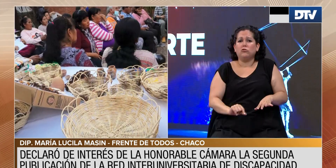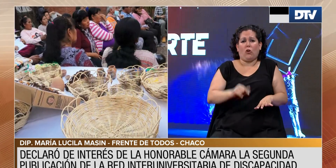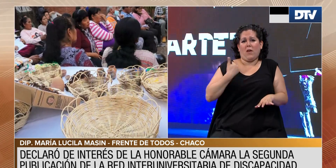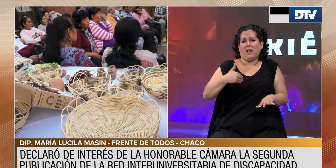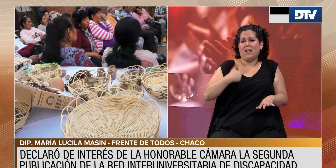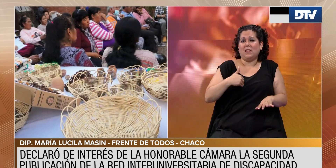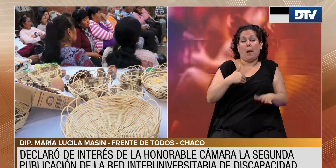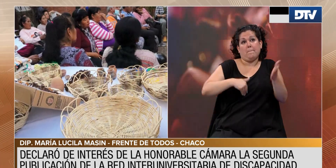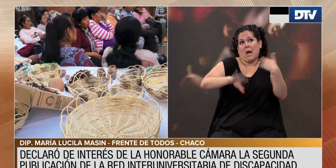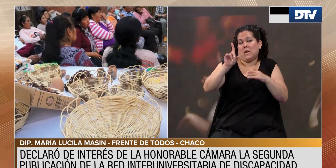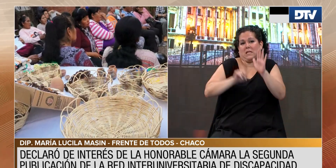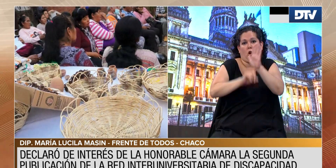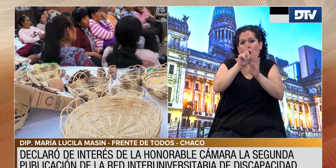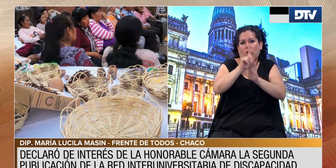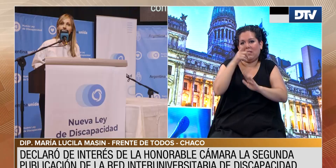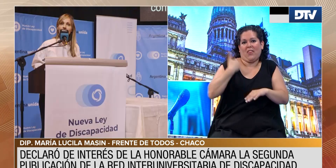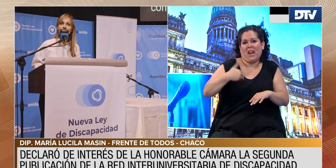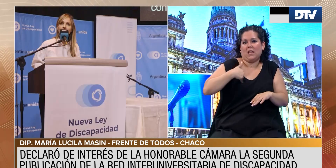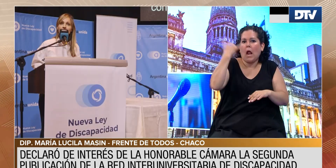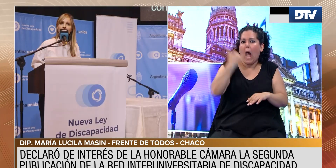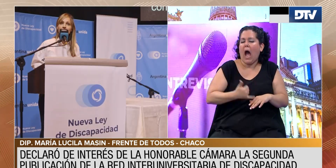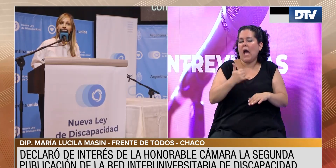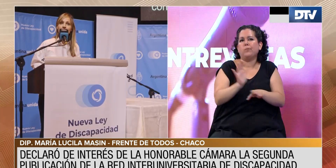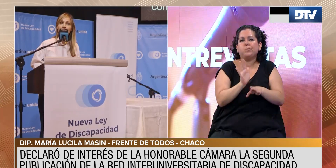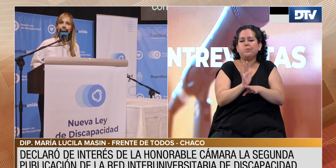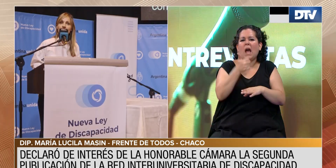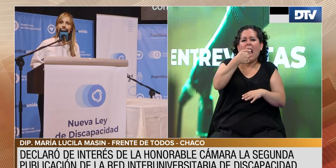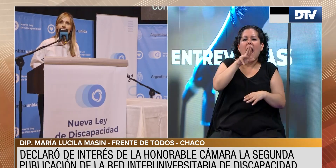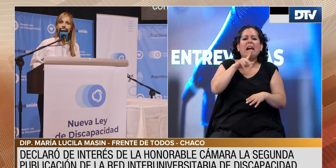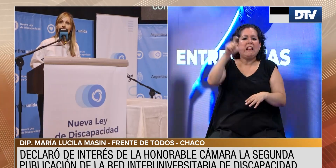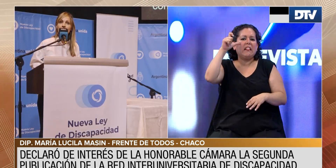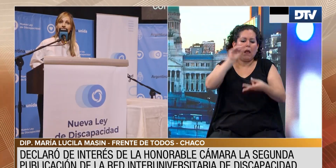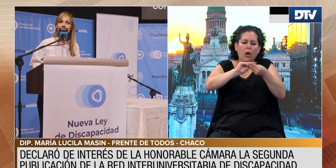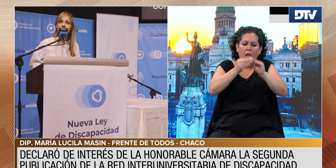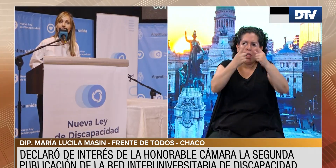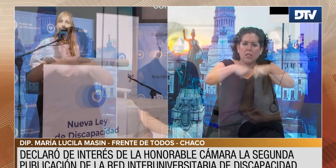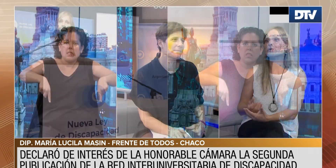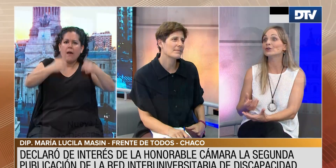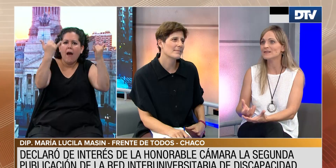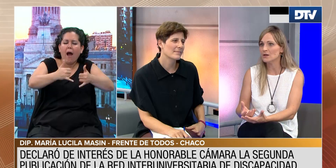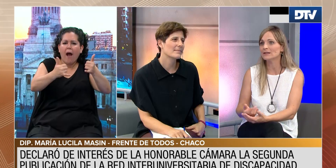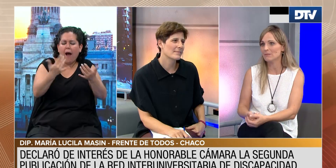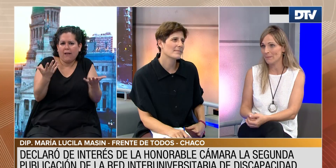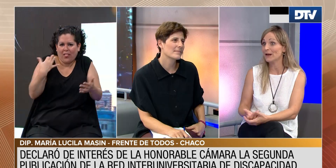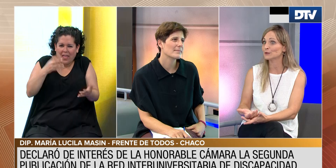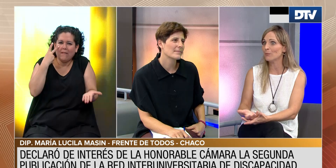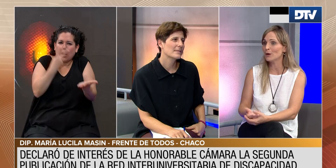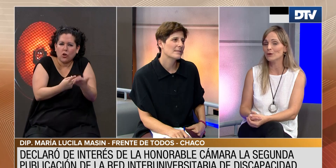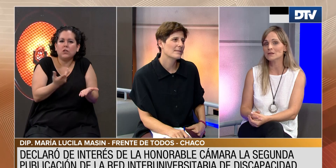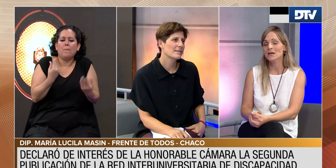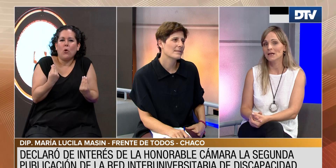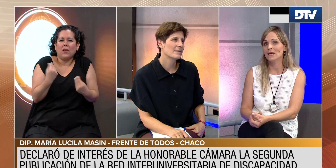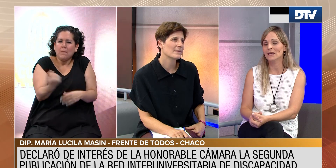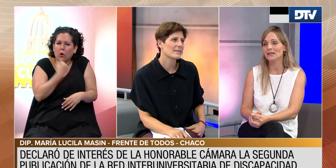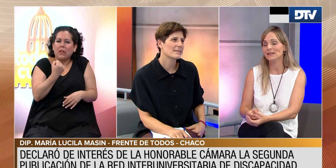en el norte grande de nuestro país, tiene mucha identidad y tiene mucha connotación también para nuestros